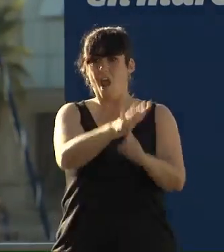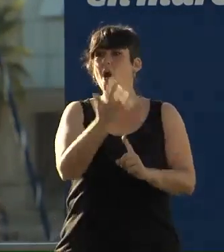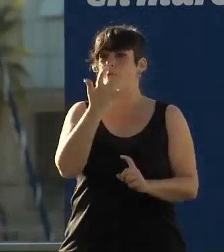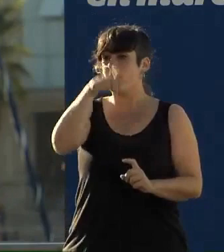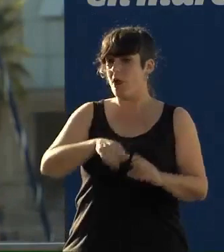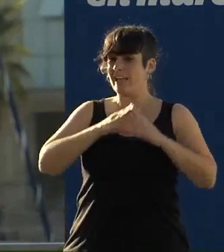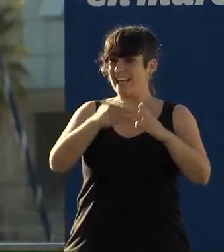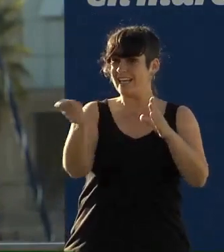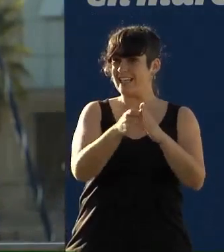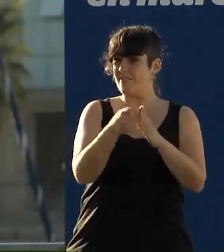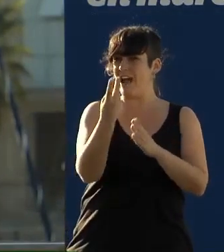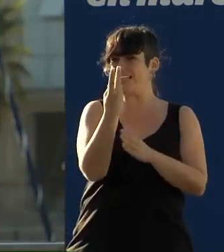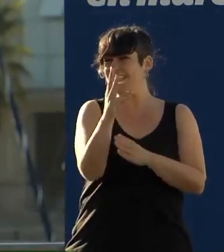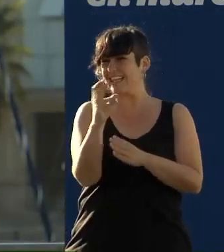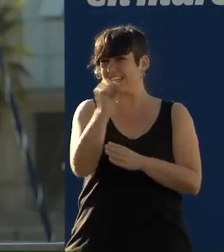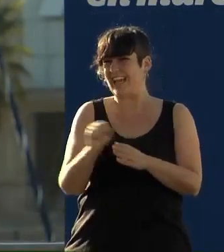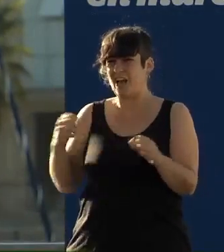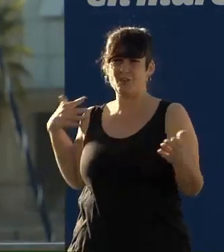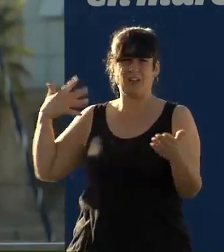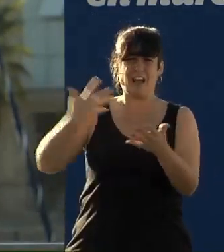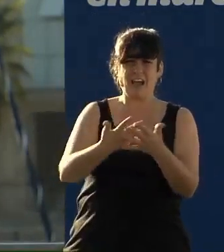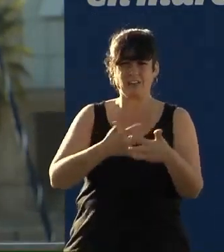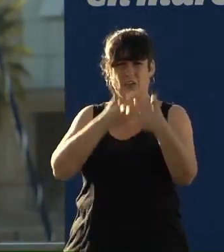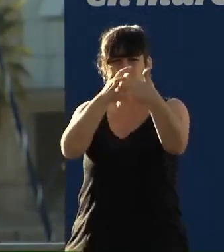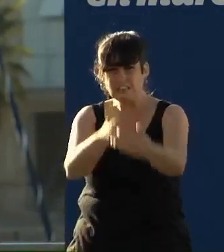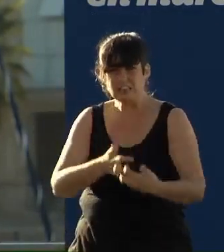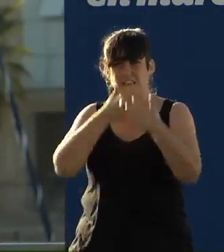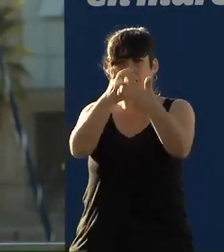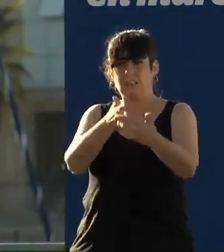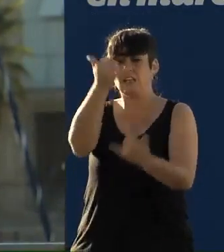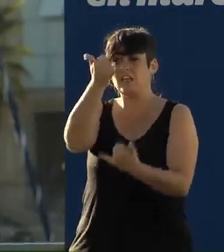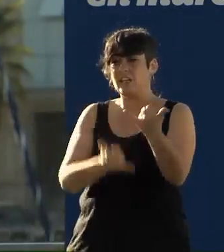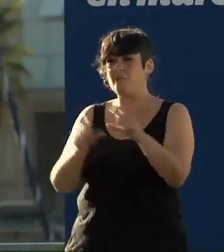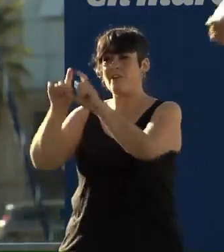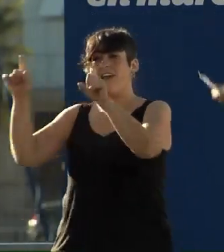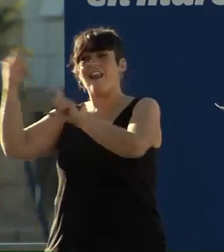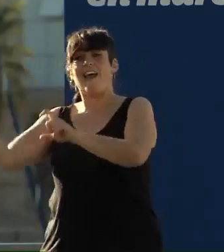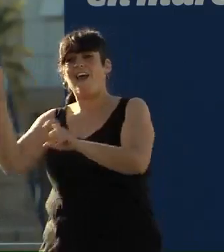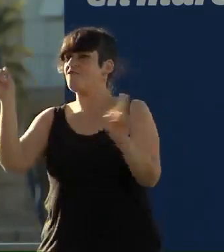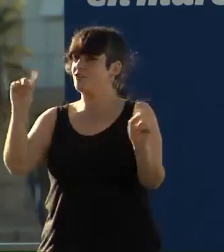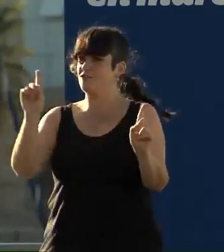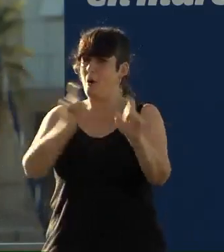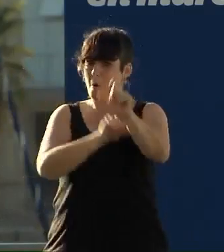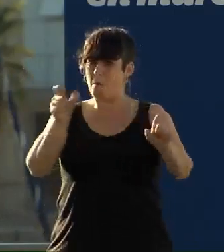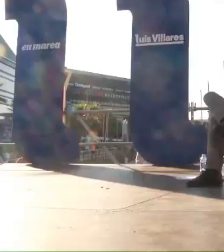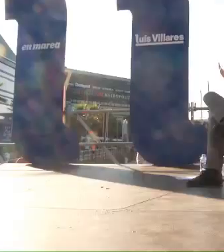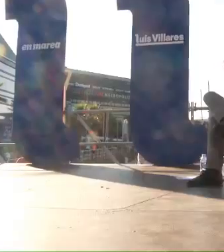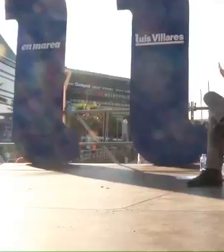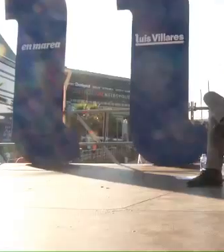e tantos anos en loita, os obreiros e as obreiras, e non os donos das empresas. É o mundo ao revés.